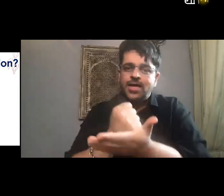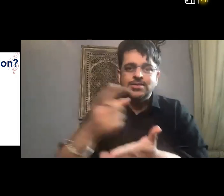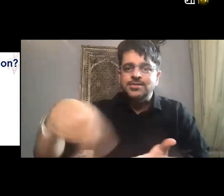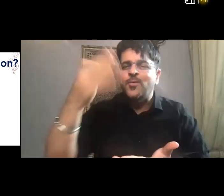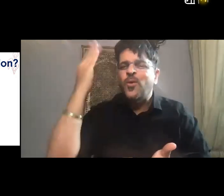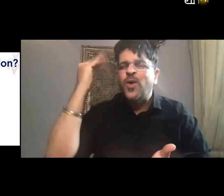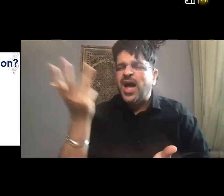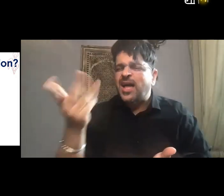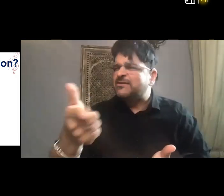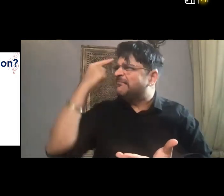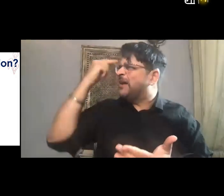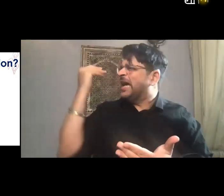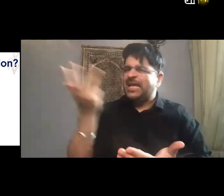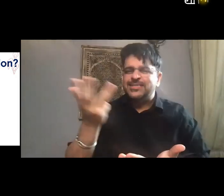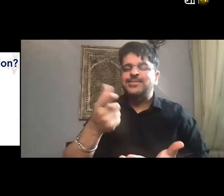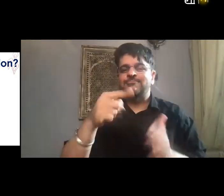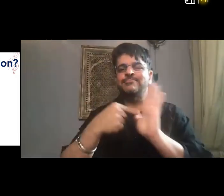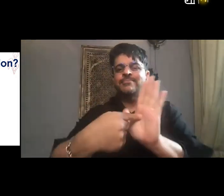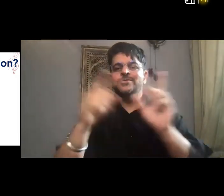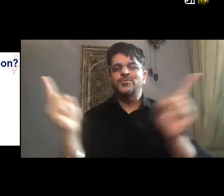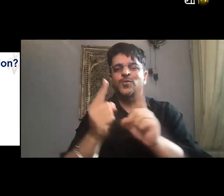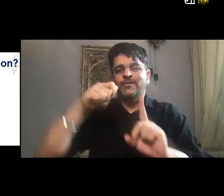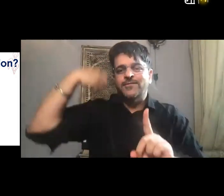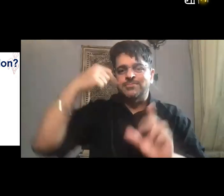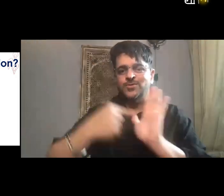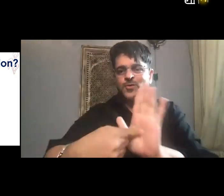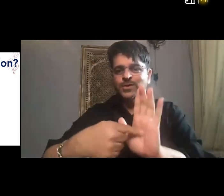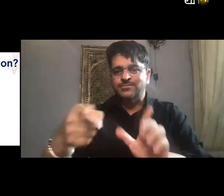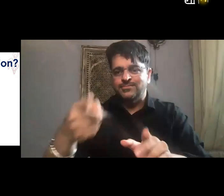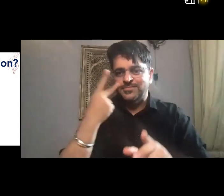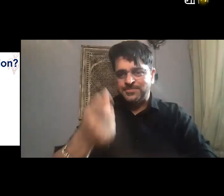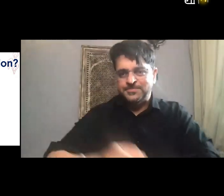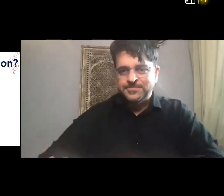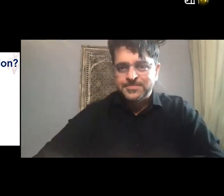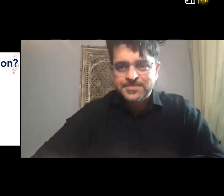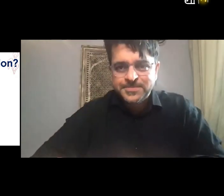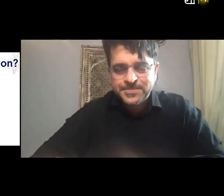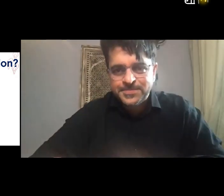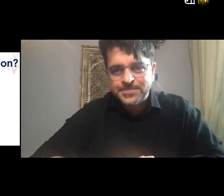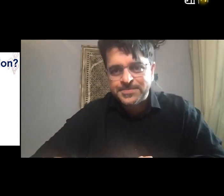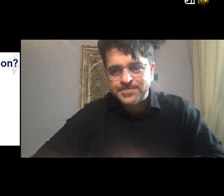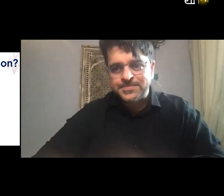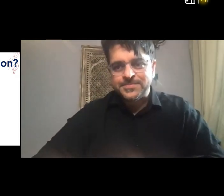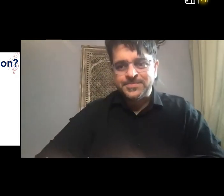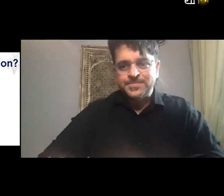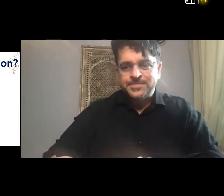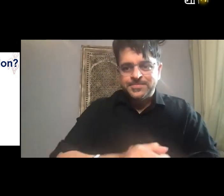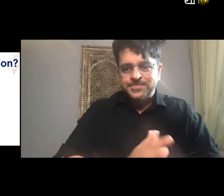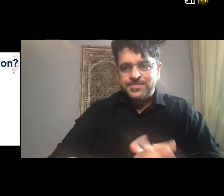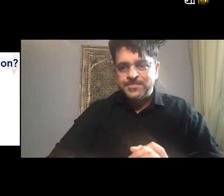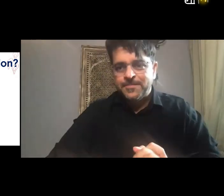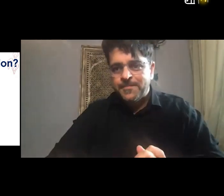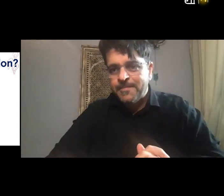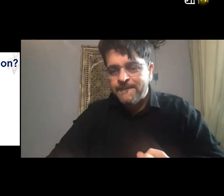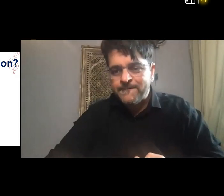buy a hammer. I want all of you all to just buy a hammer. You might be thinking, why do I want you to buy a hammer? Let me show you a video to answer that question.